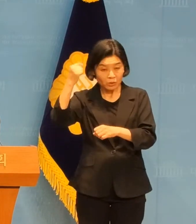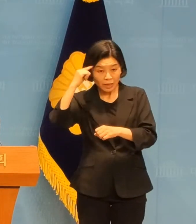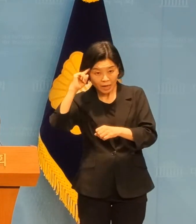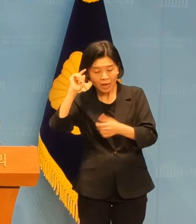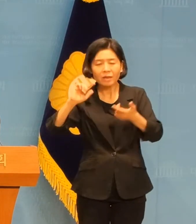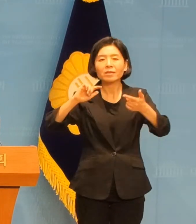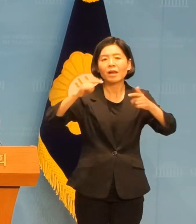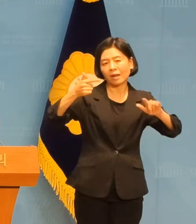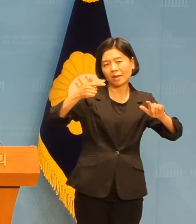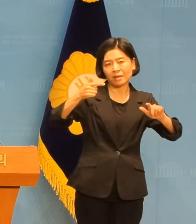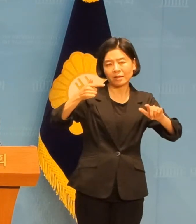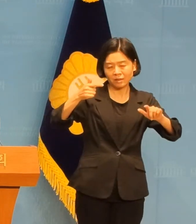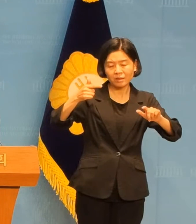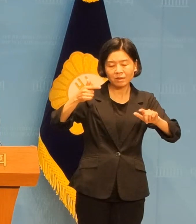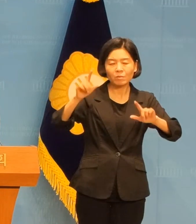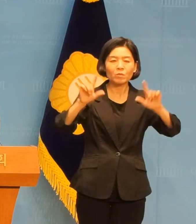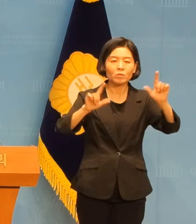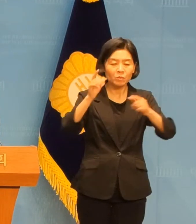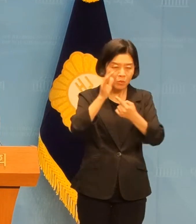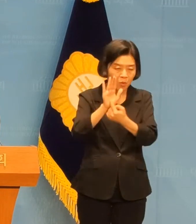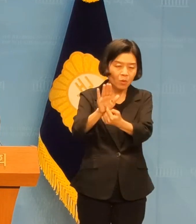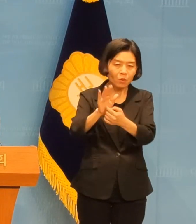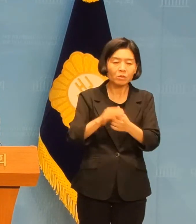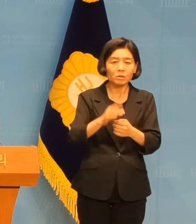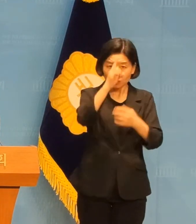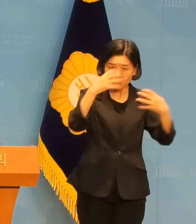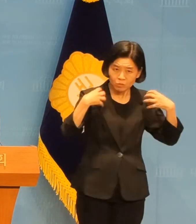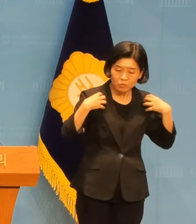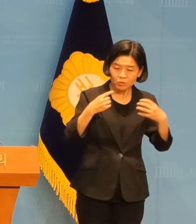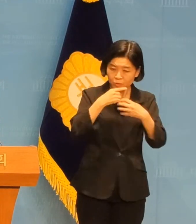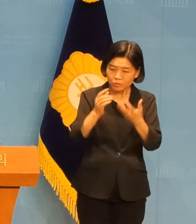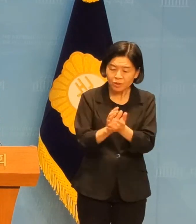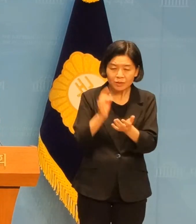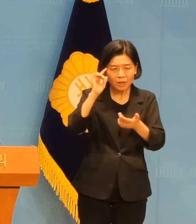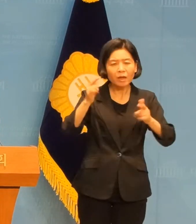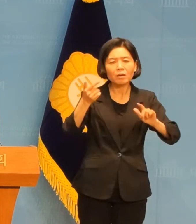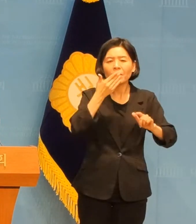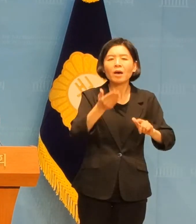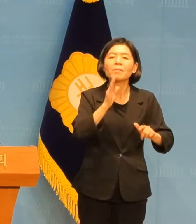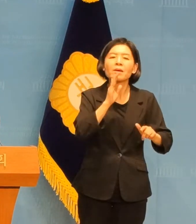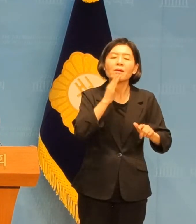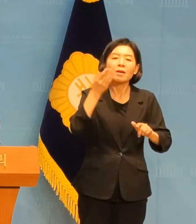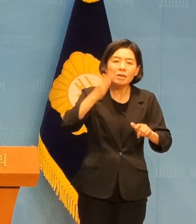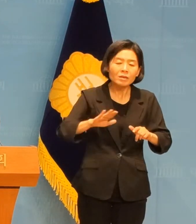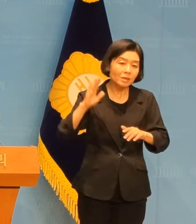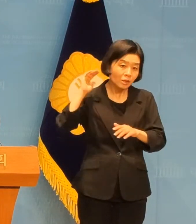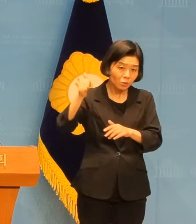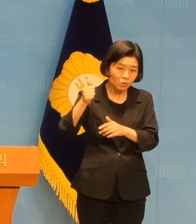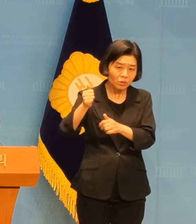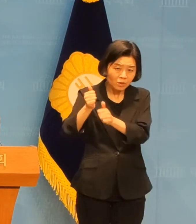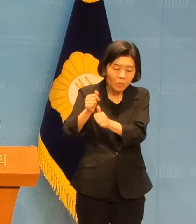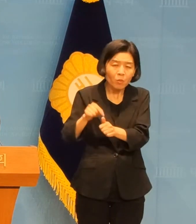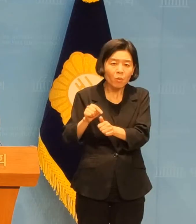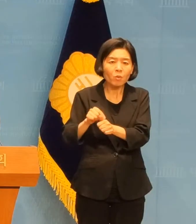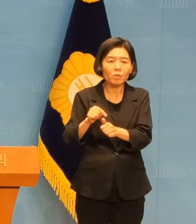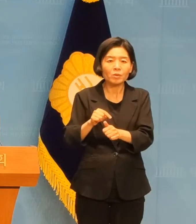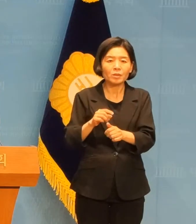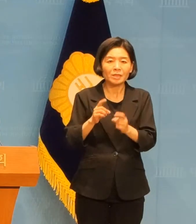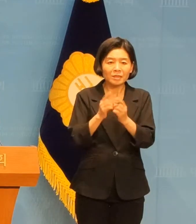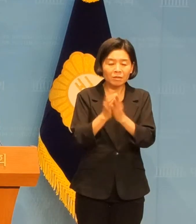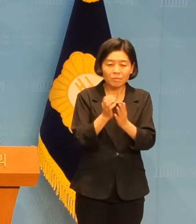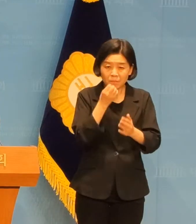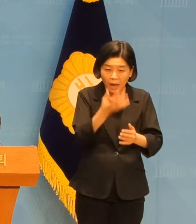다르다는 취지였습니다. 정부 여당이 이견이 있을 수는 있지만 대통령 참모가 온도 차이를 실토하는